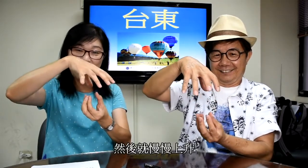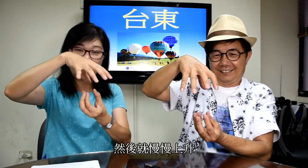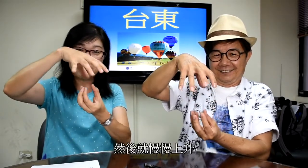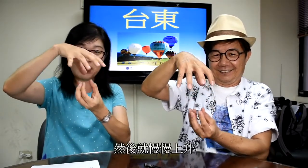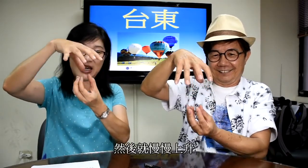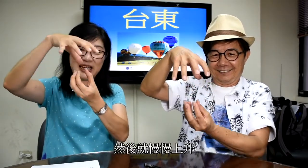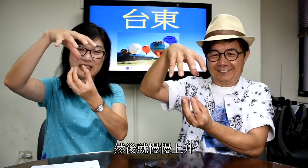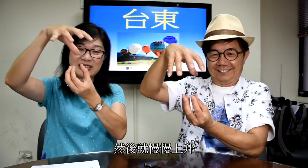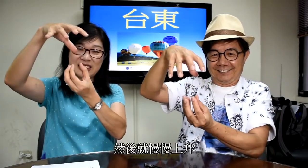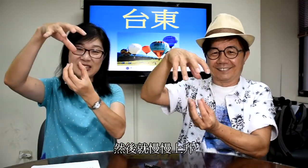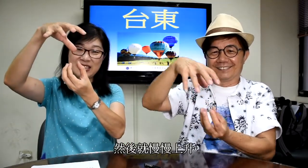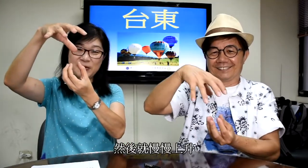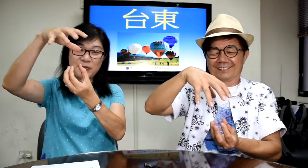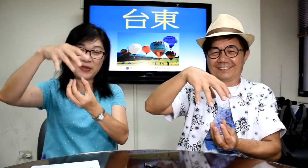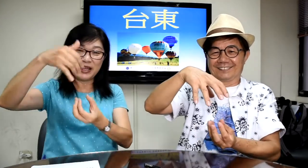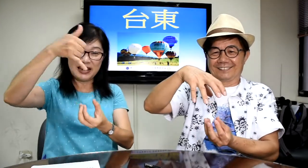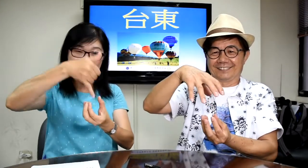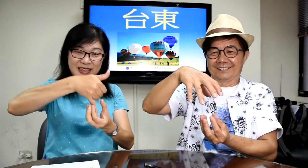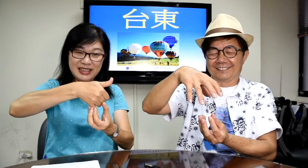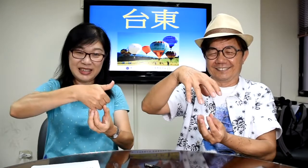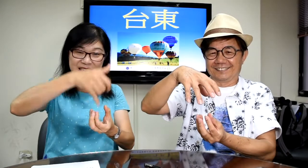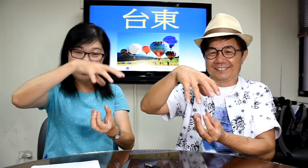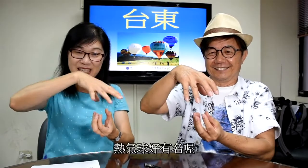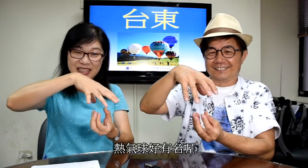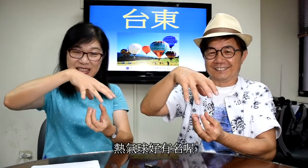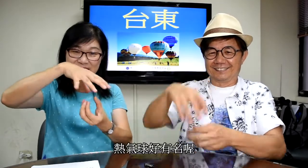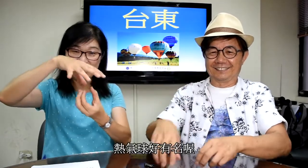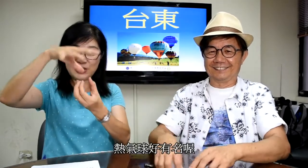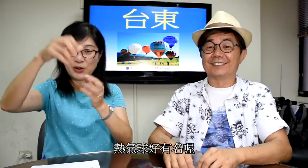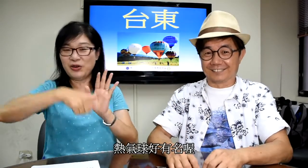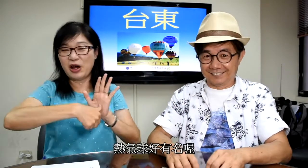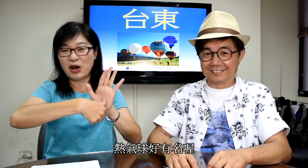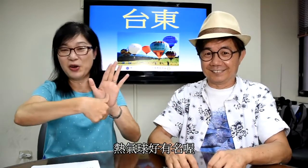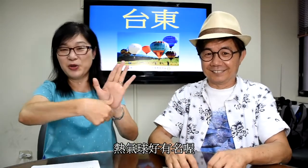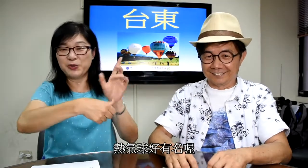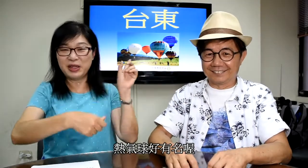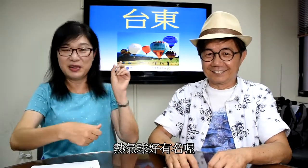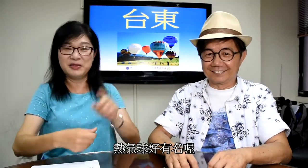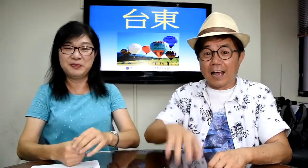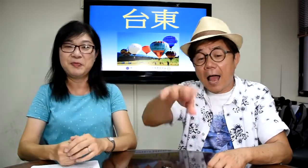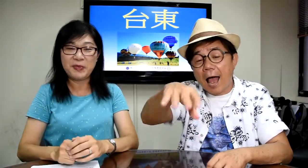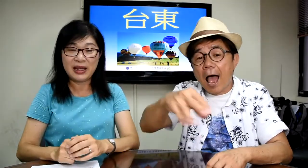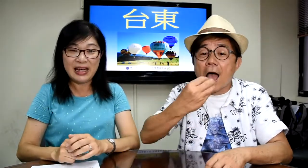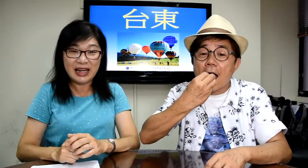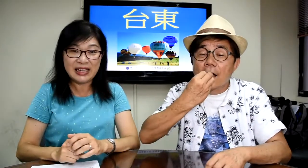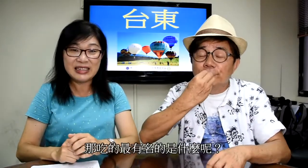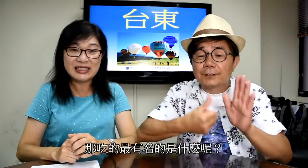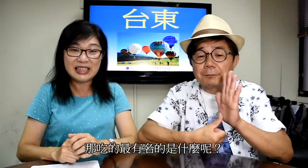慢慢上升，啊，热气球好有名哦。那吃